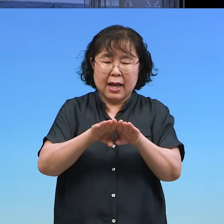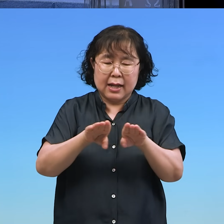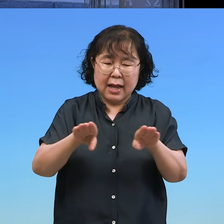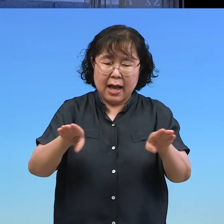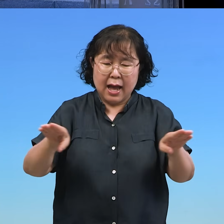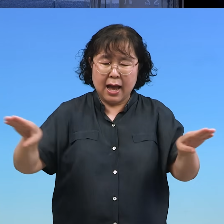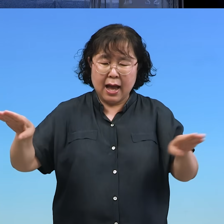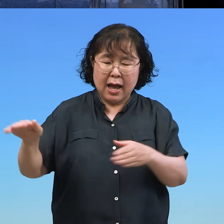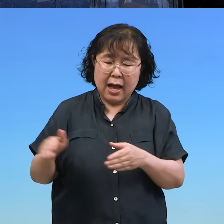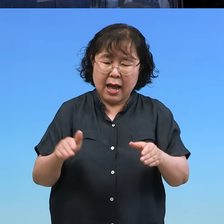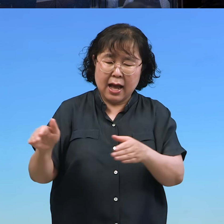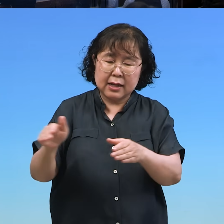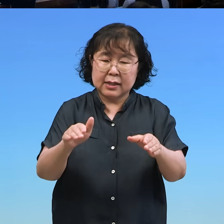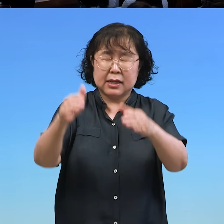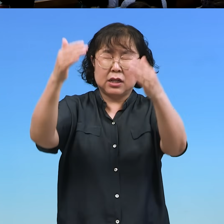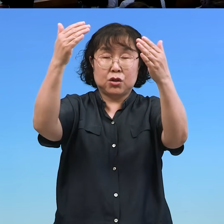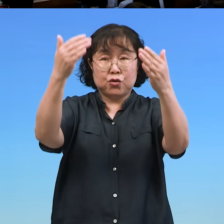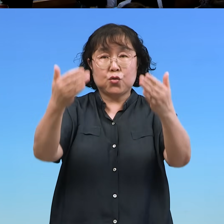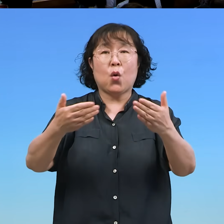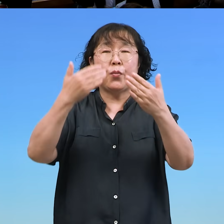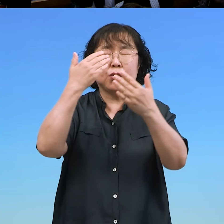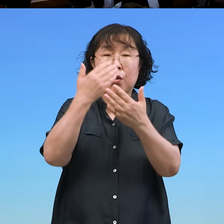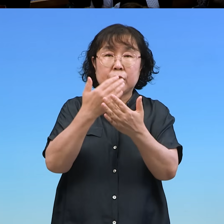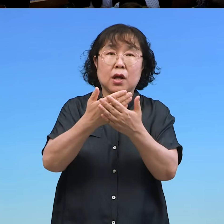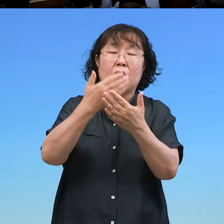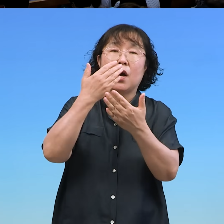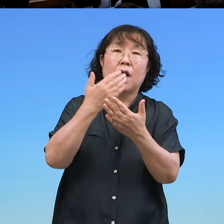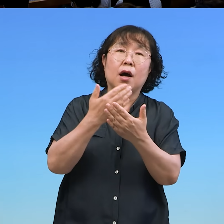평탄한 길 주옵소서.